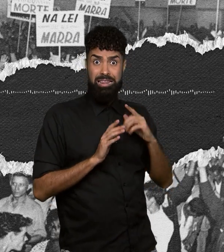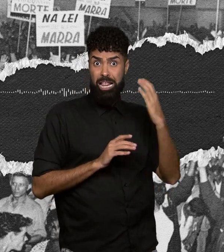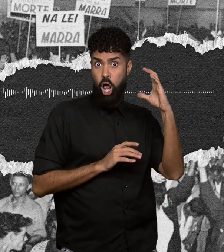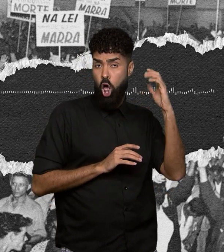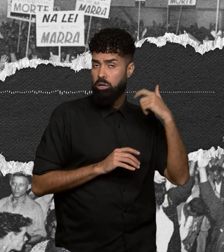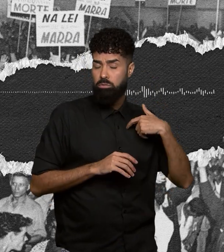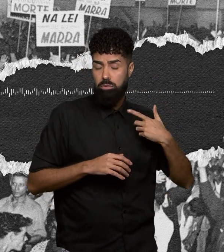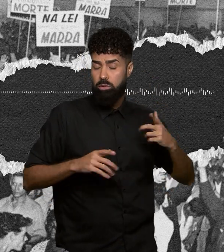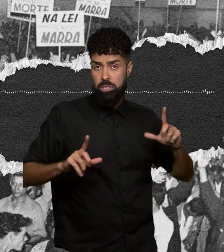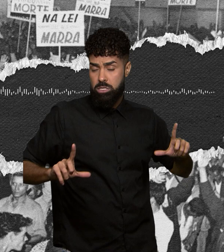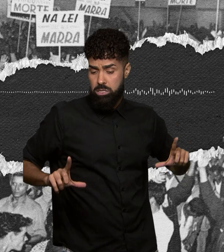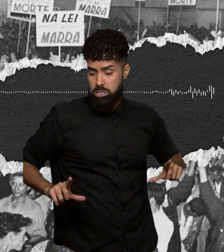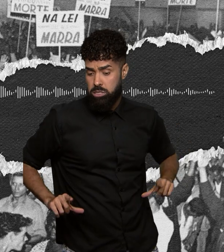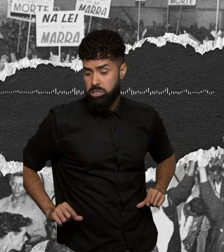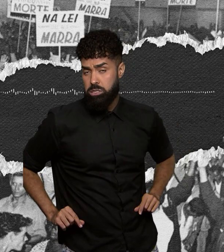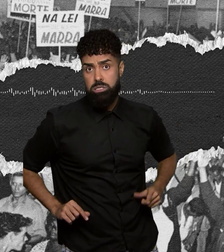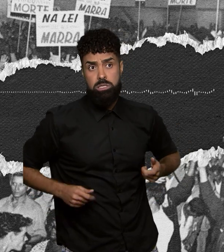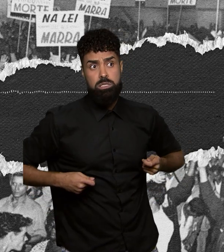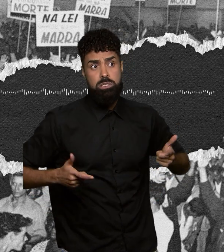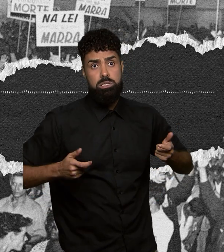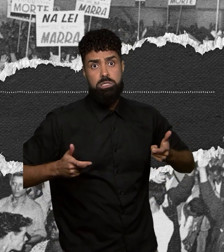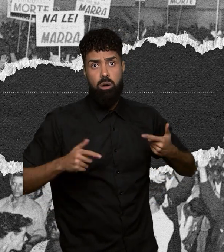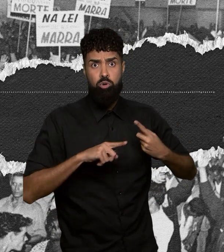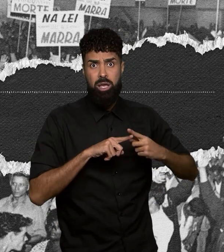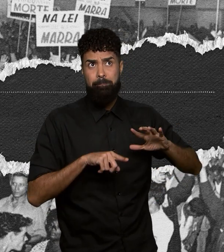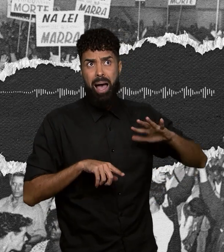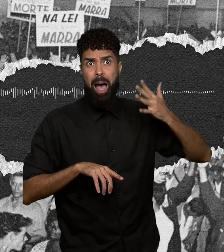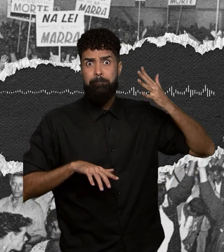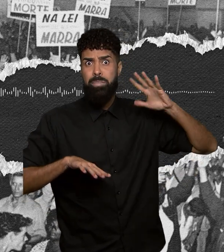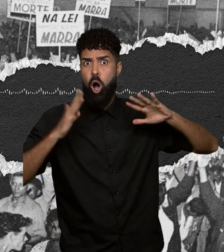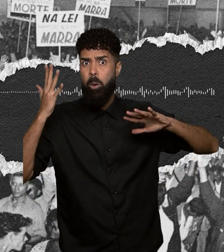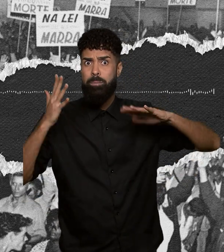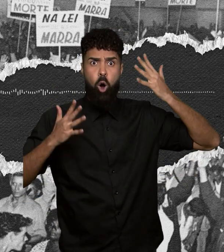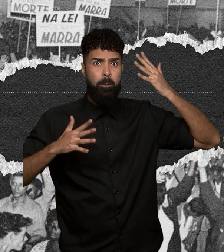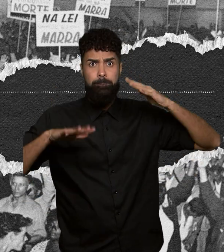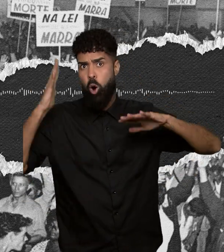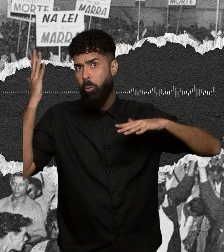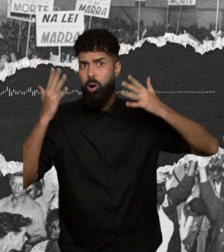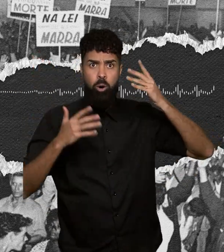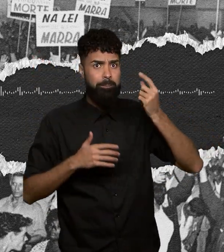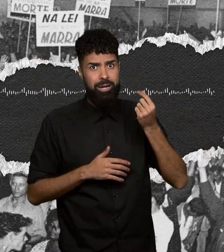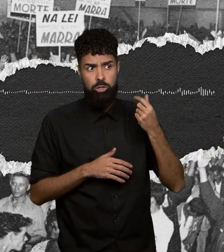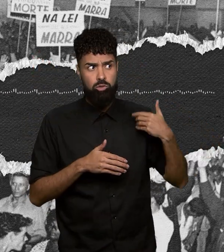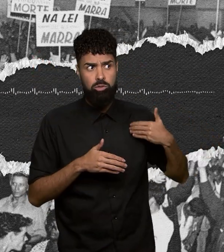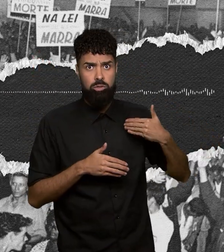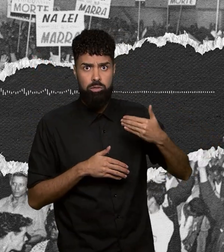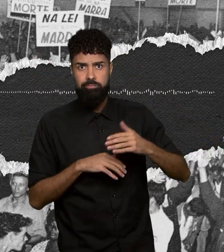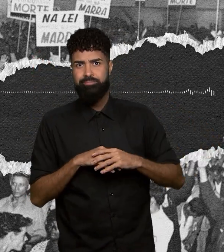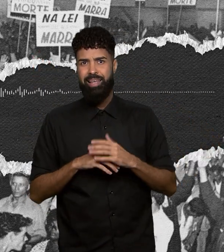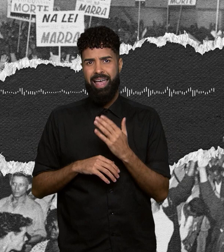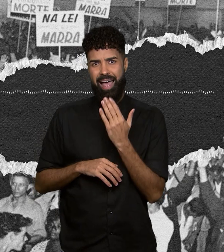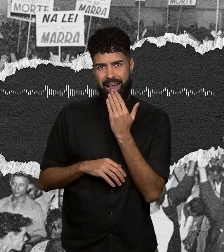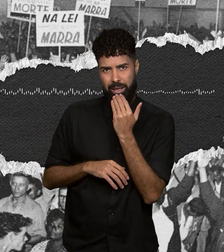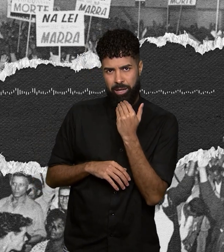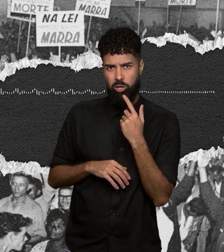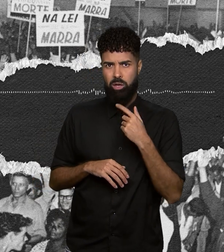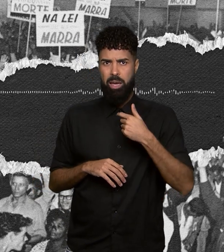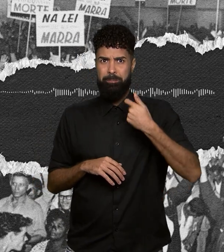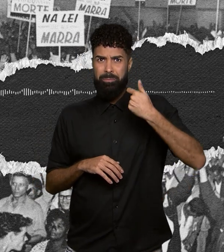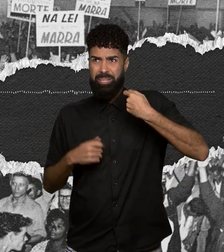brutal elevação de preços verificada nos últimos dias ao mesmo tempo em que o gêneros alimentícios de